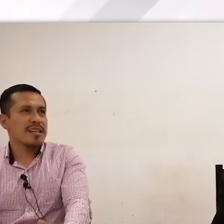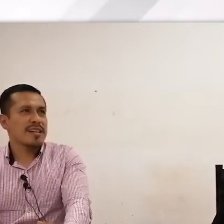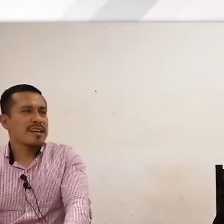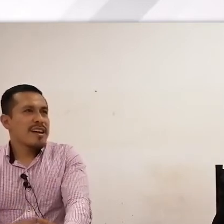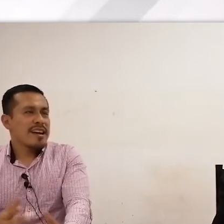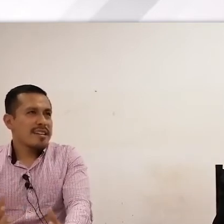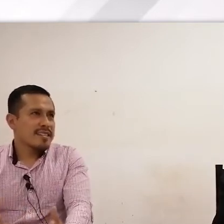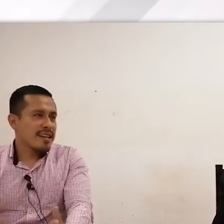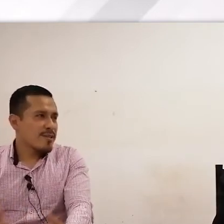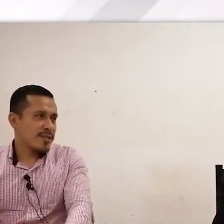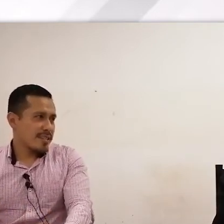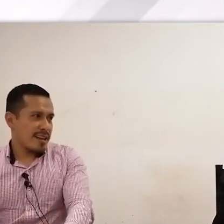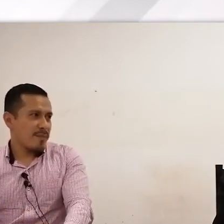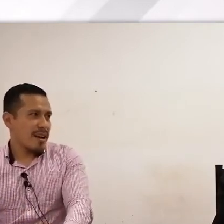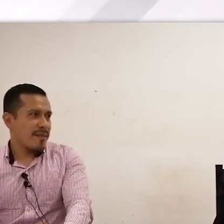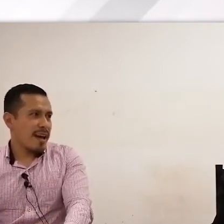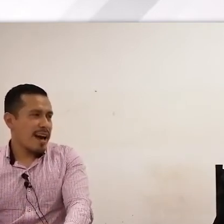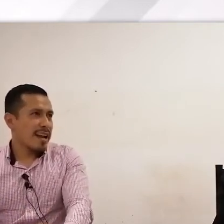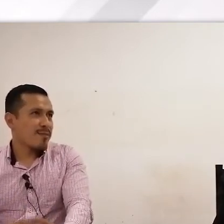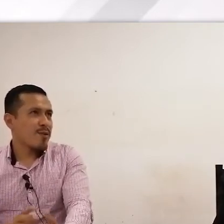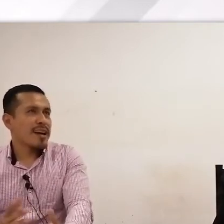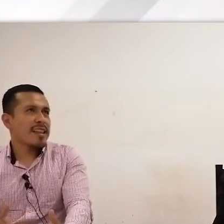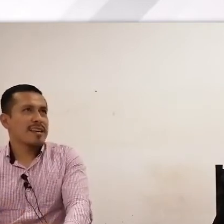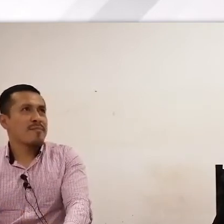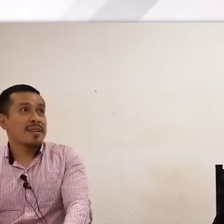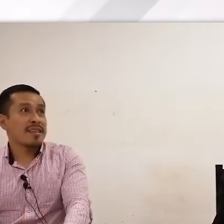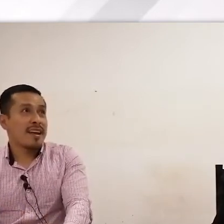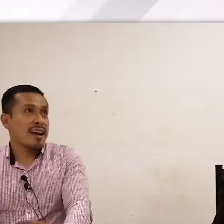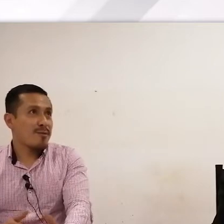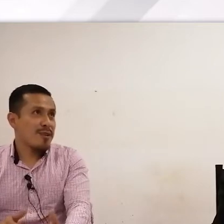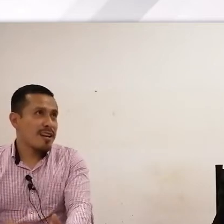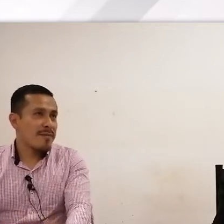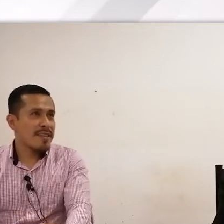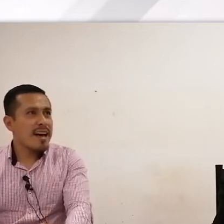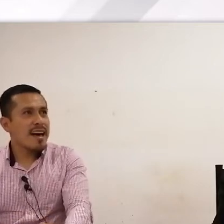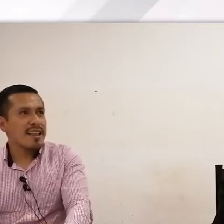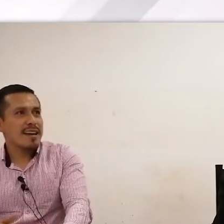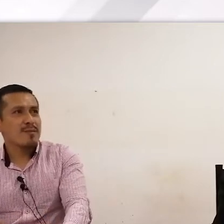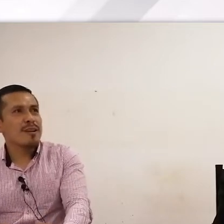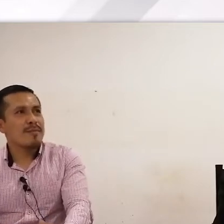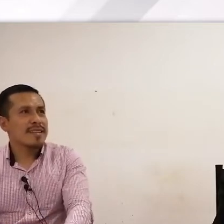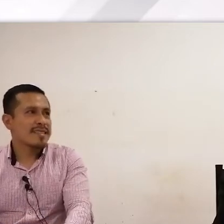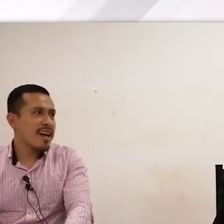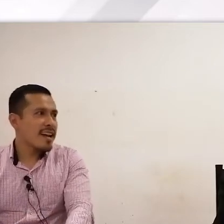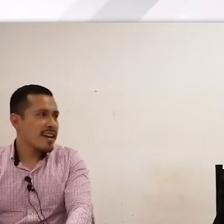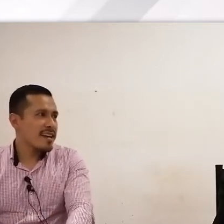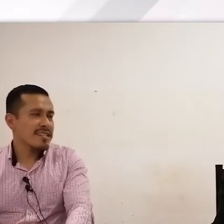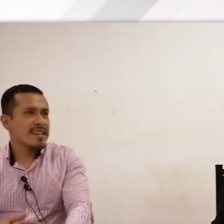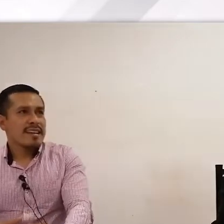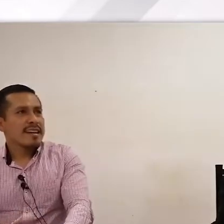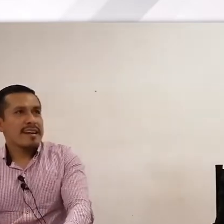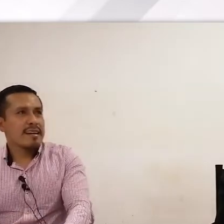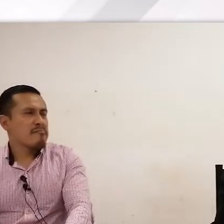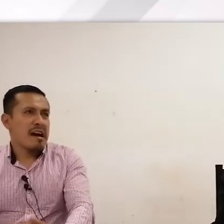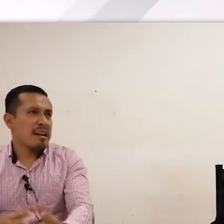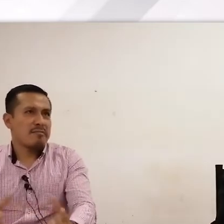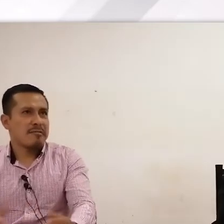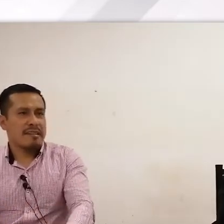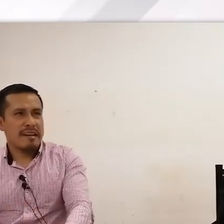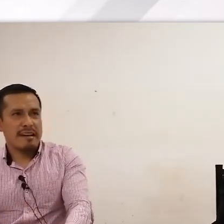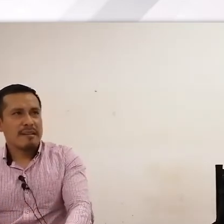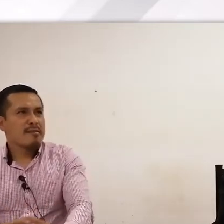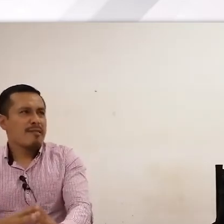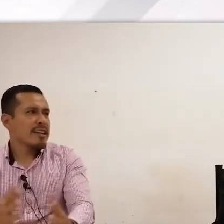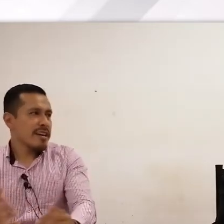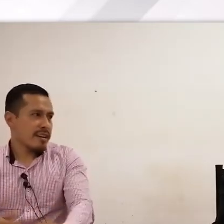asociamos, si nos dicen la palabra árbol, cada quien pensará árbol de Navidad, árbol de manzanas,